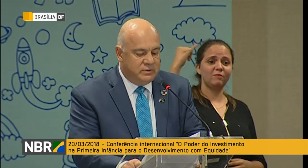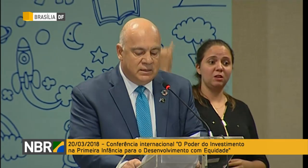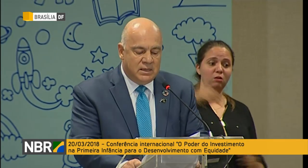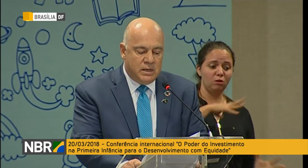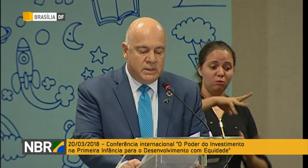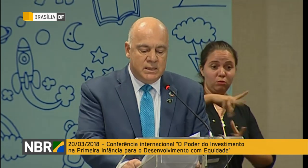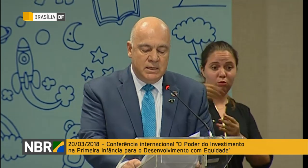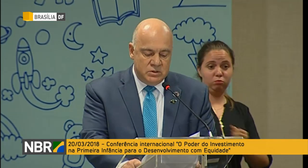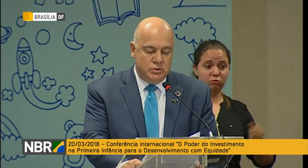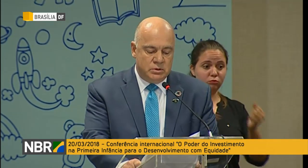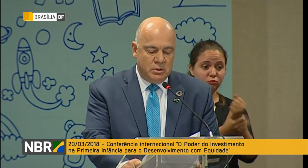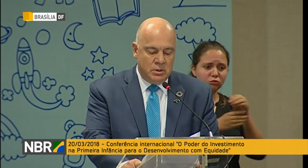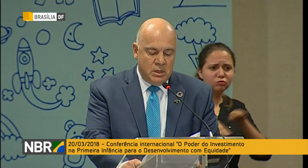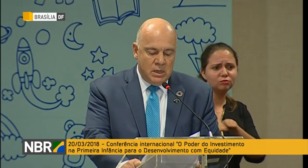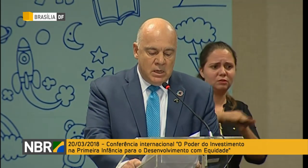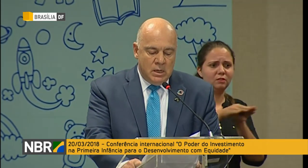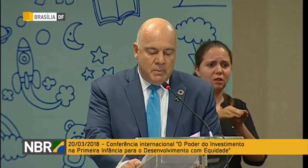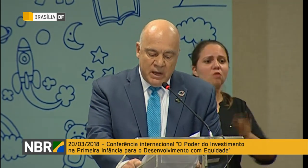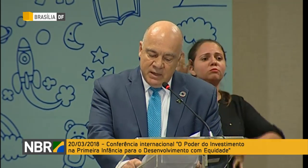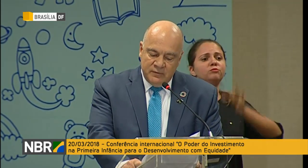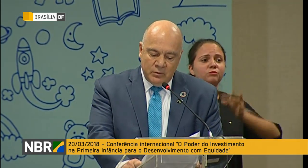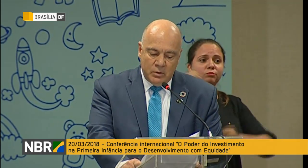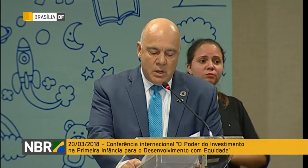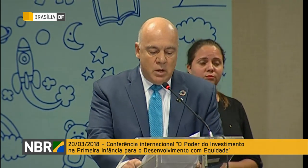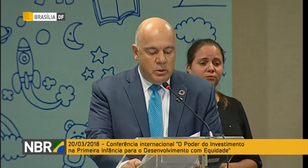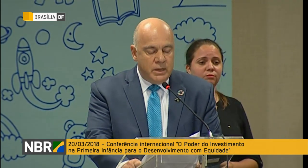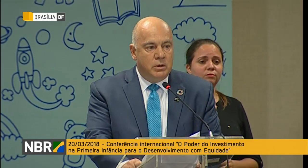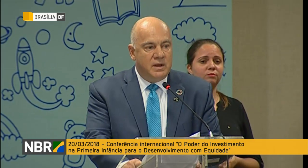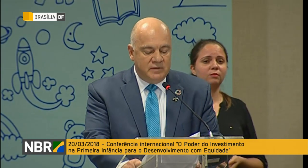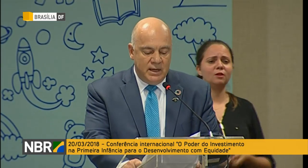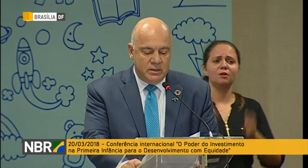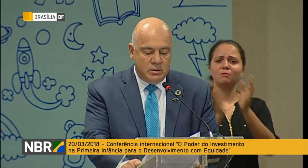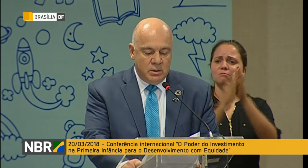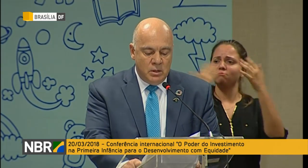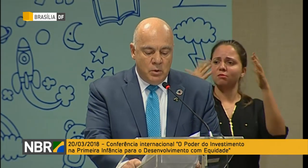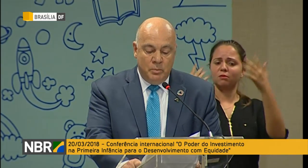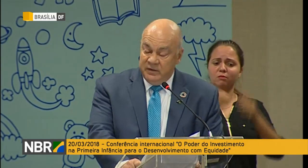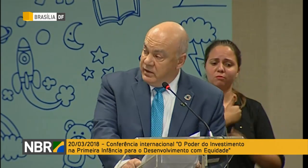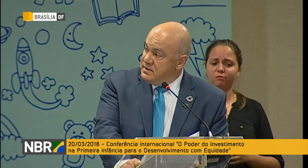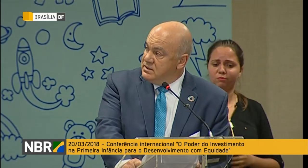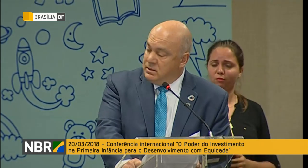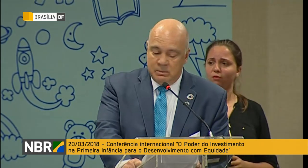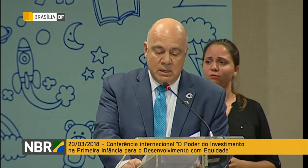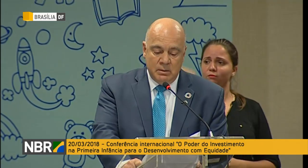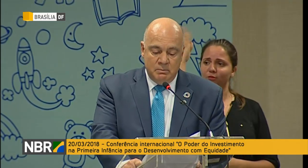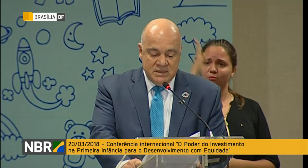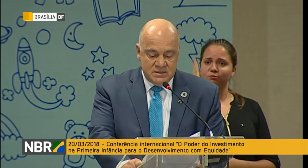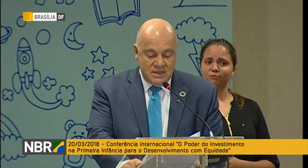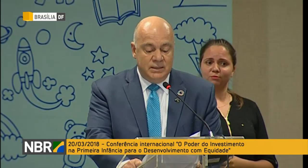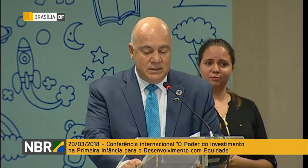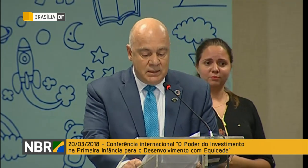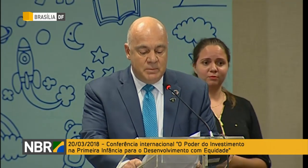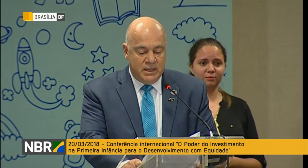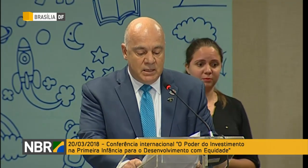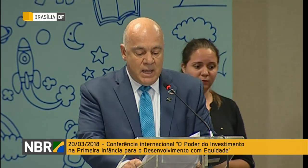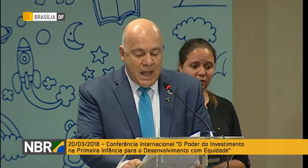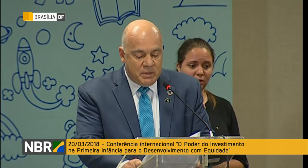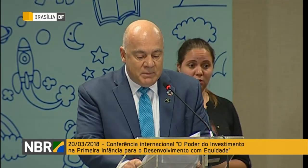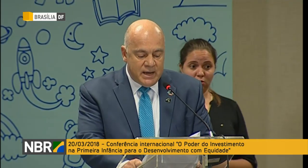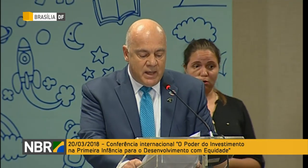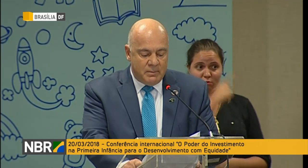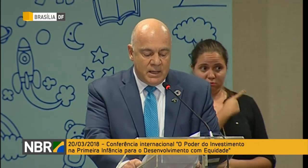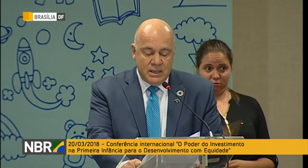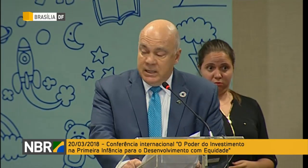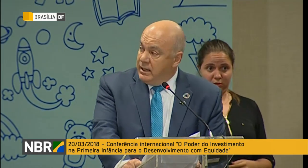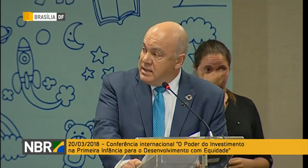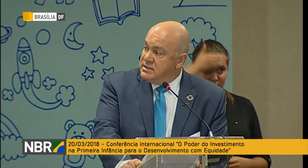mais sustentável e justo. Parabéns ao governo brasileiro, o presidente Michel Temer, a